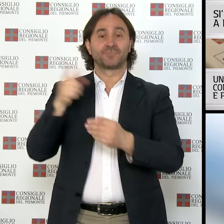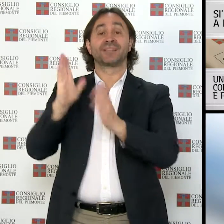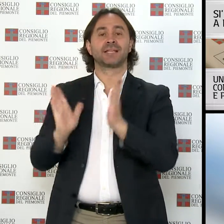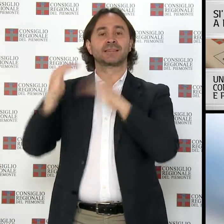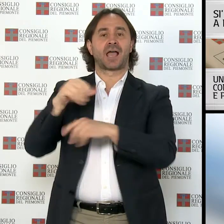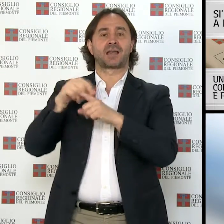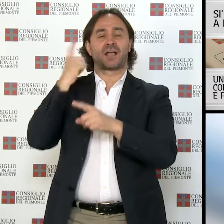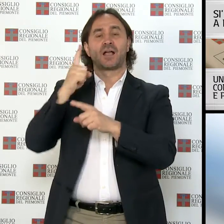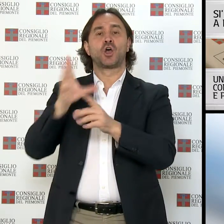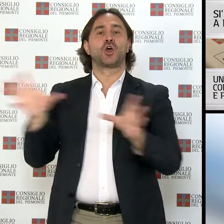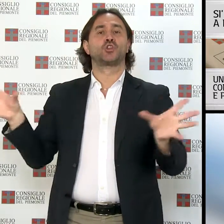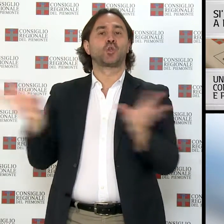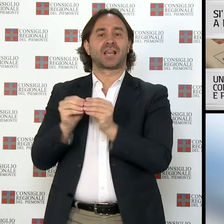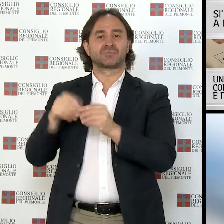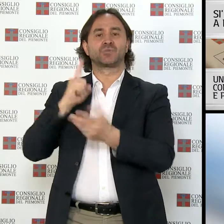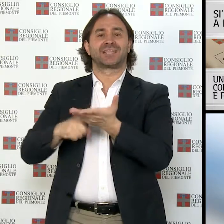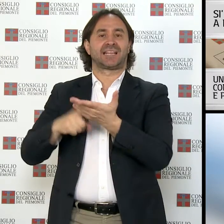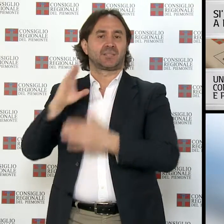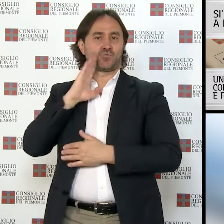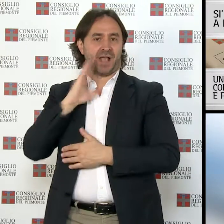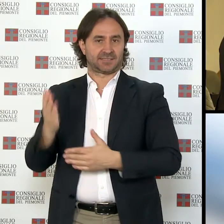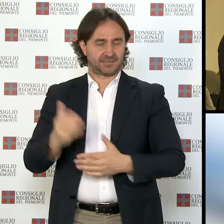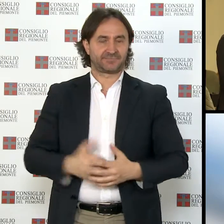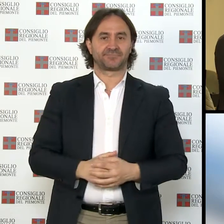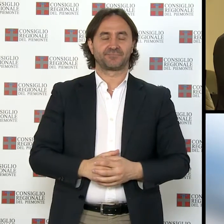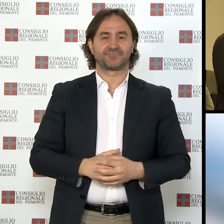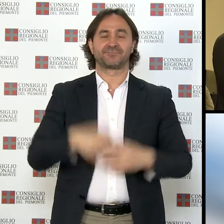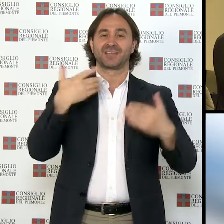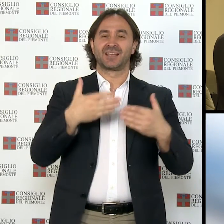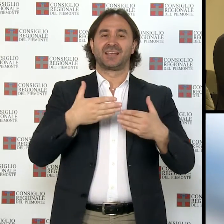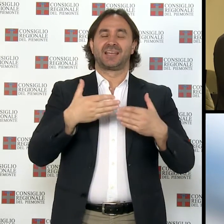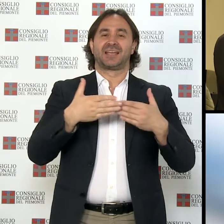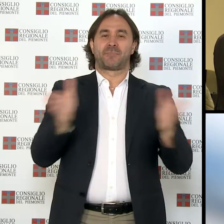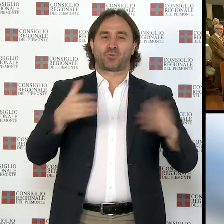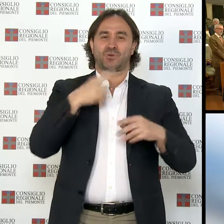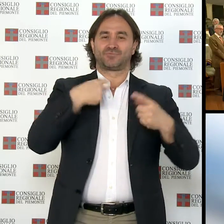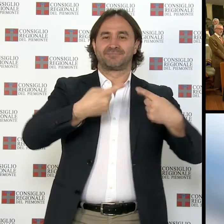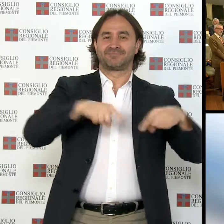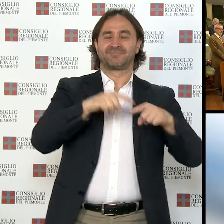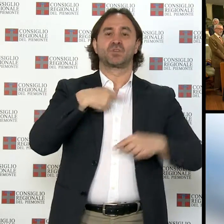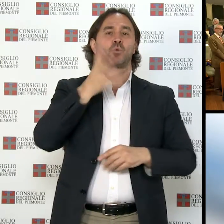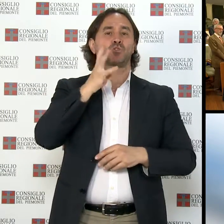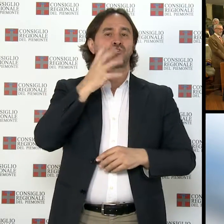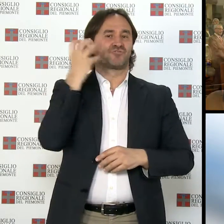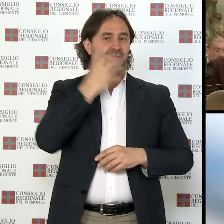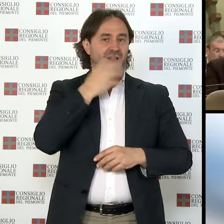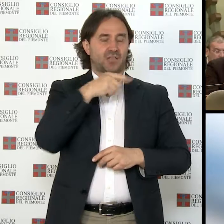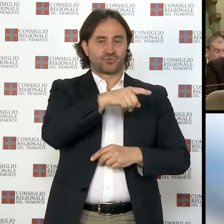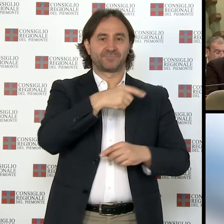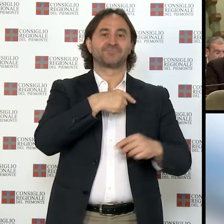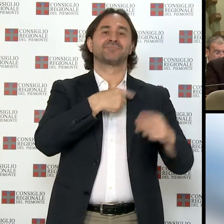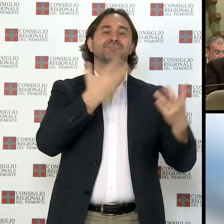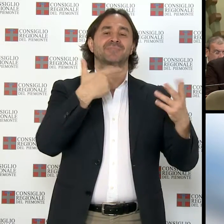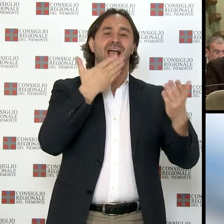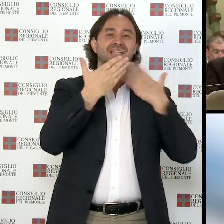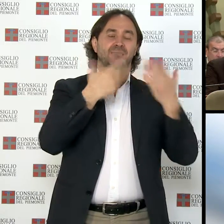i totalitarismi e per i diritti umani. In apertura della seduta del 14 febbraio, l'Assemblea ha commemorato